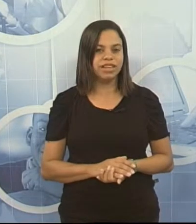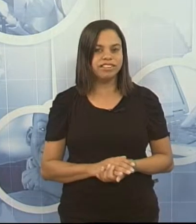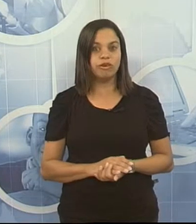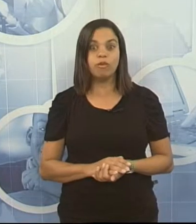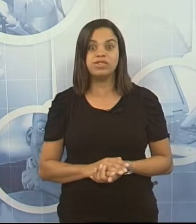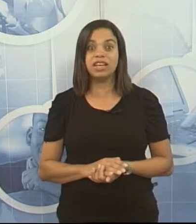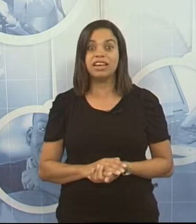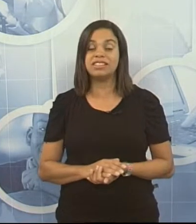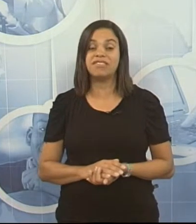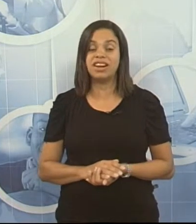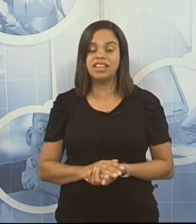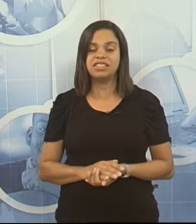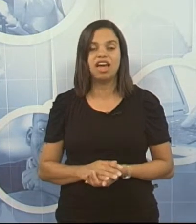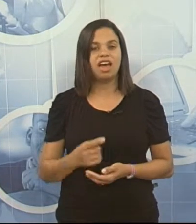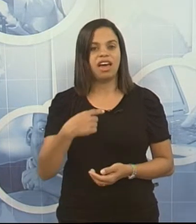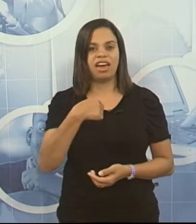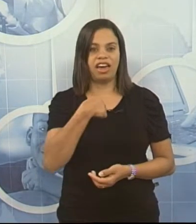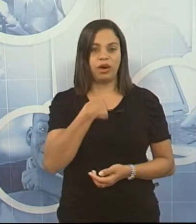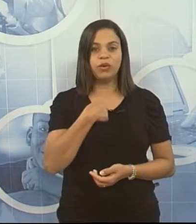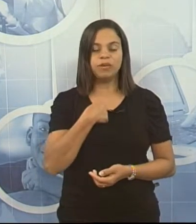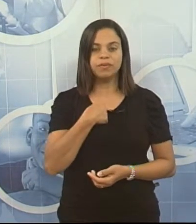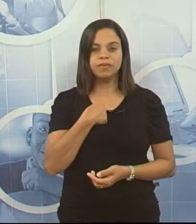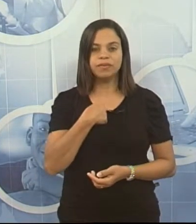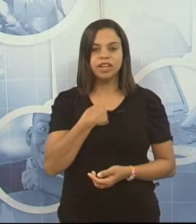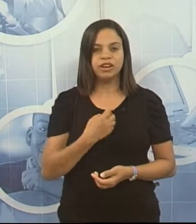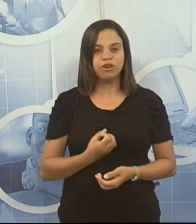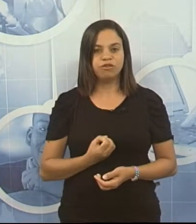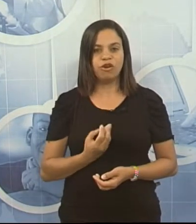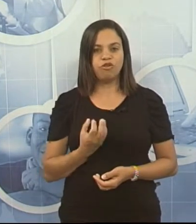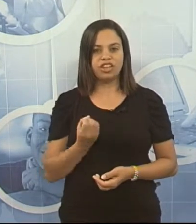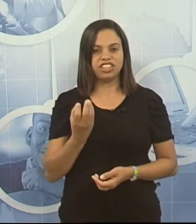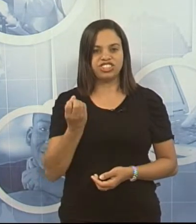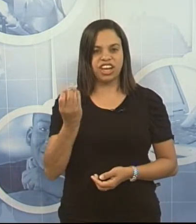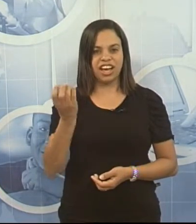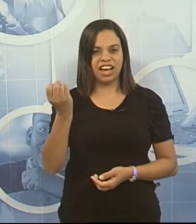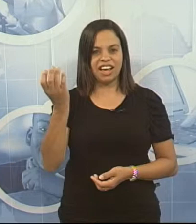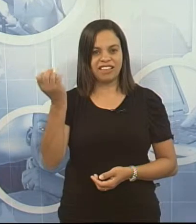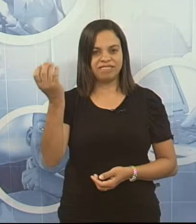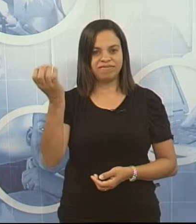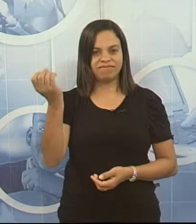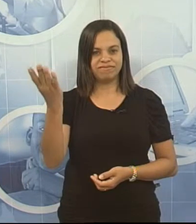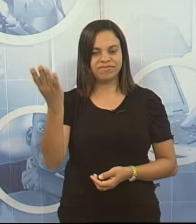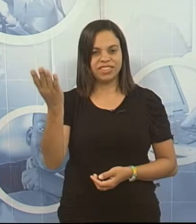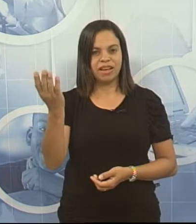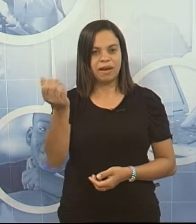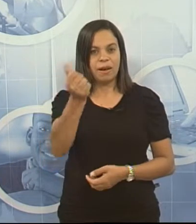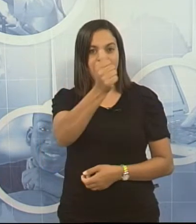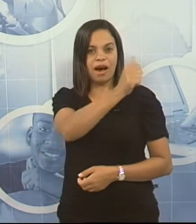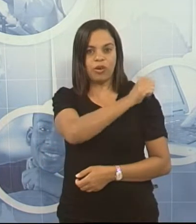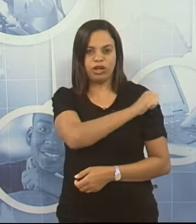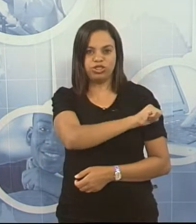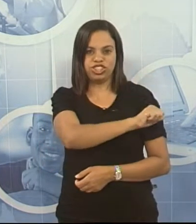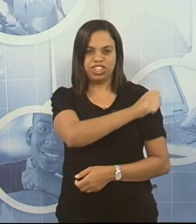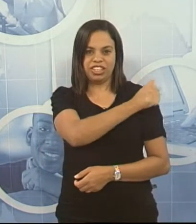Então, como seria essa frase? Eu vou viajar ao Rio de